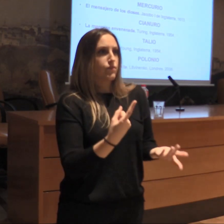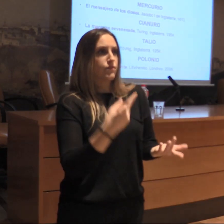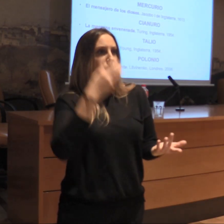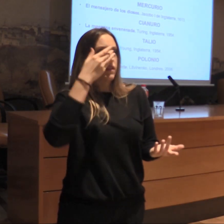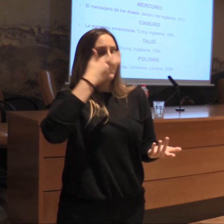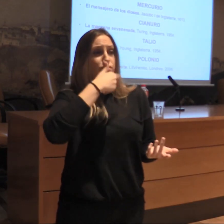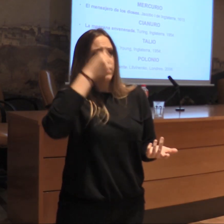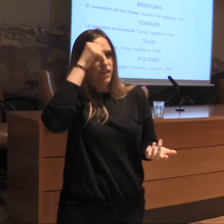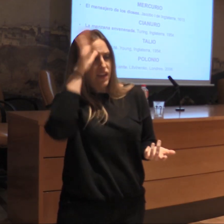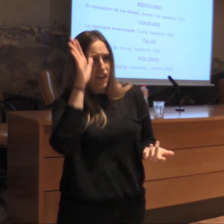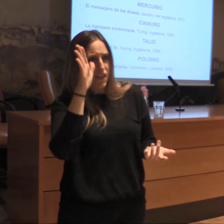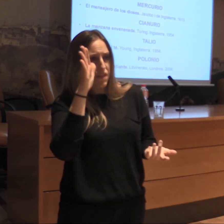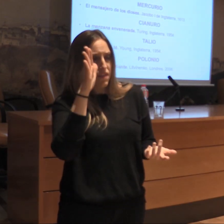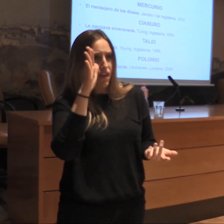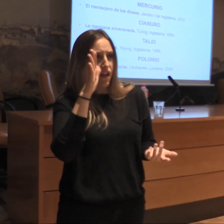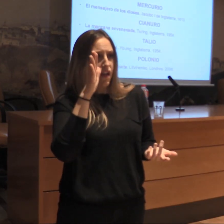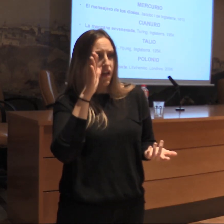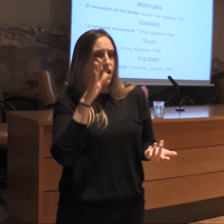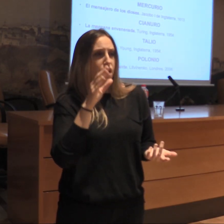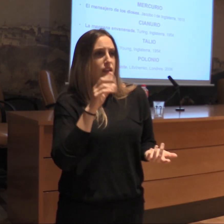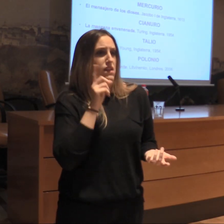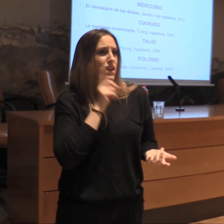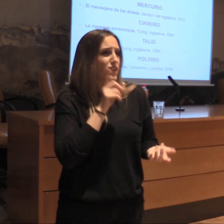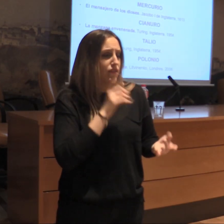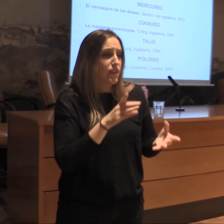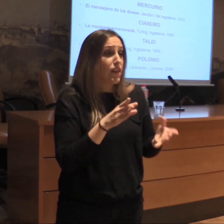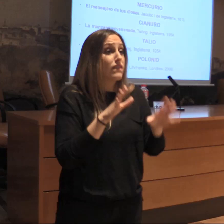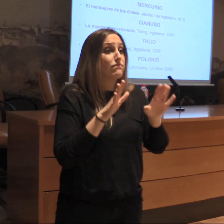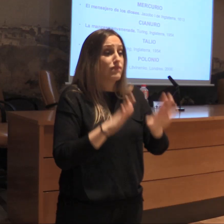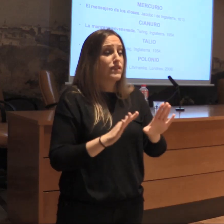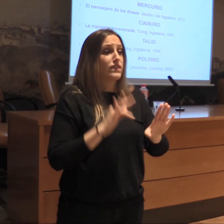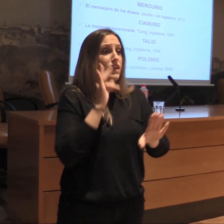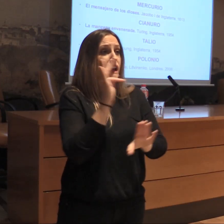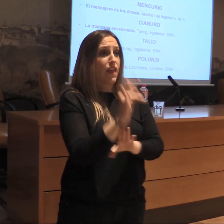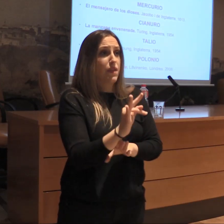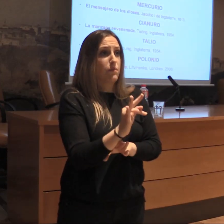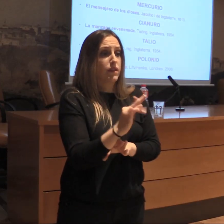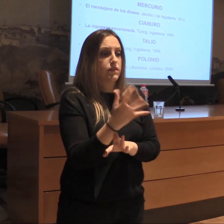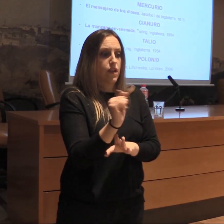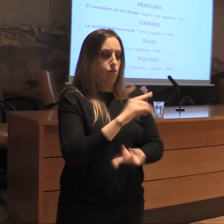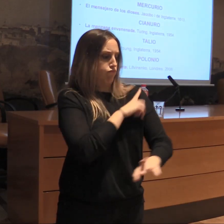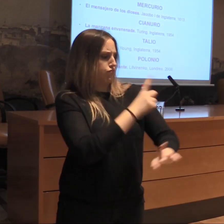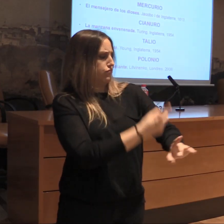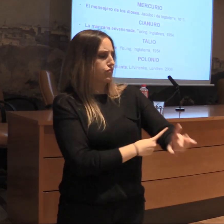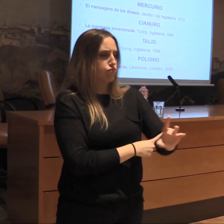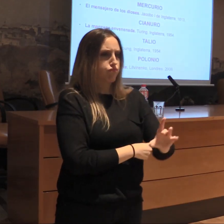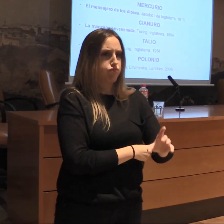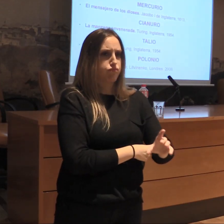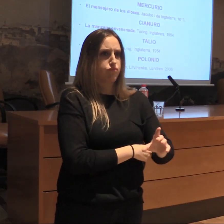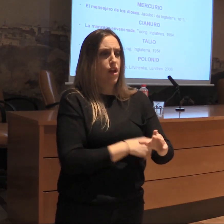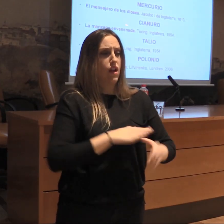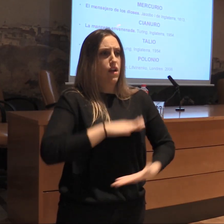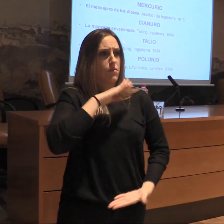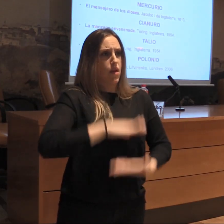inteligencia artificial y luego también era un deportista con unas facultades extraordinarias.